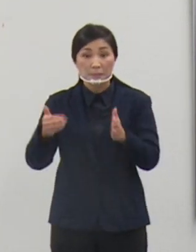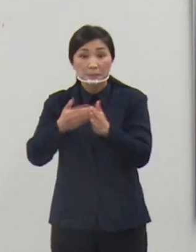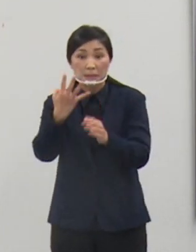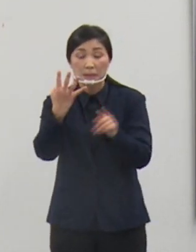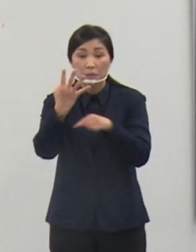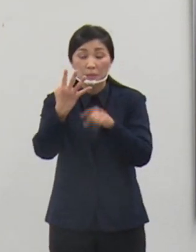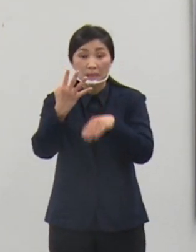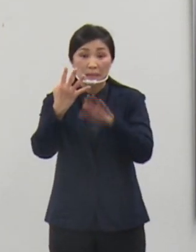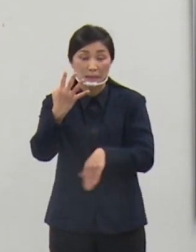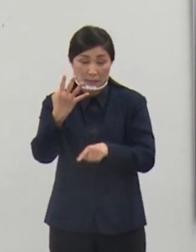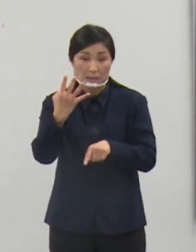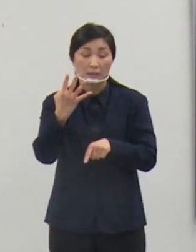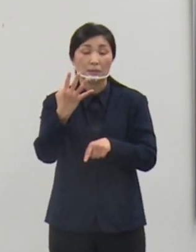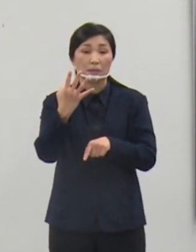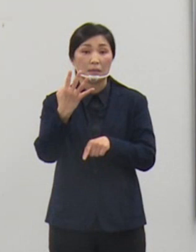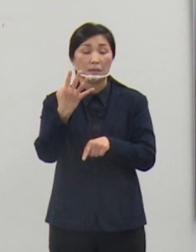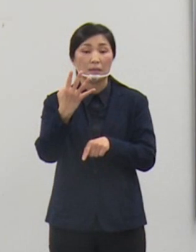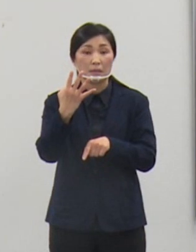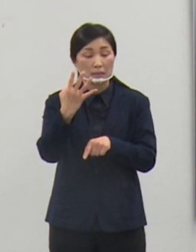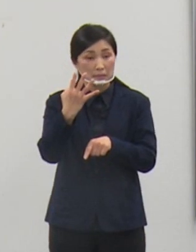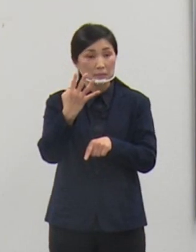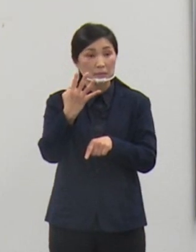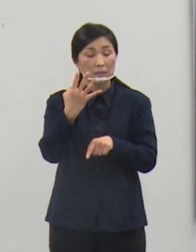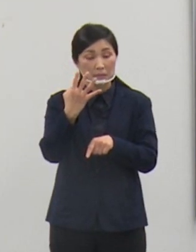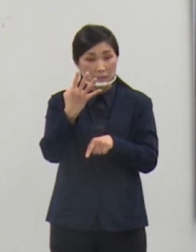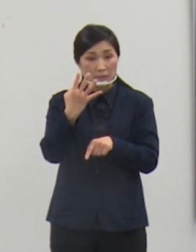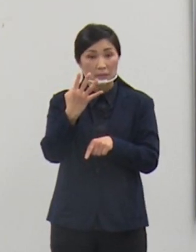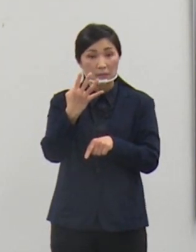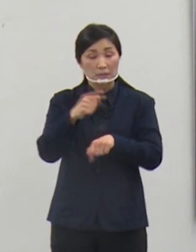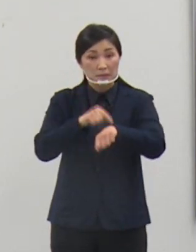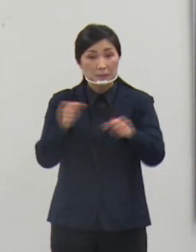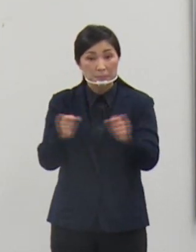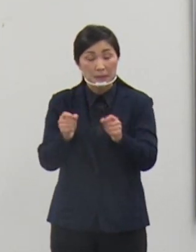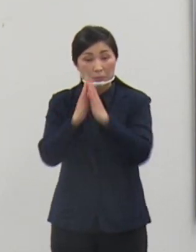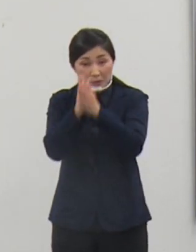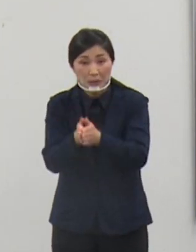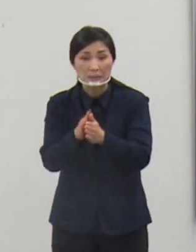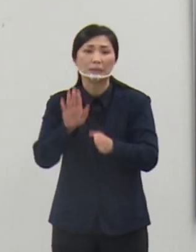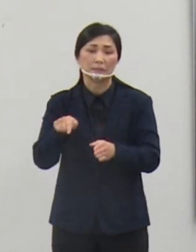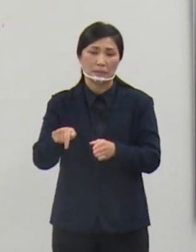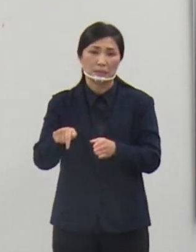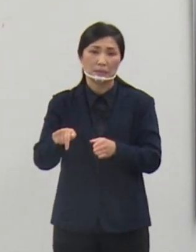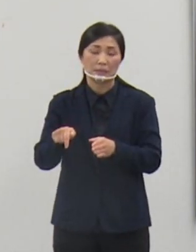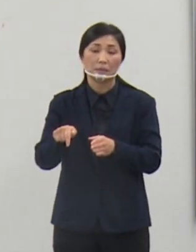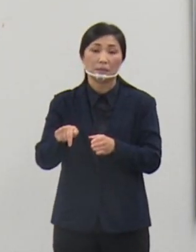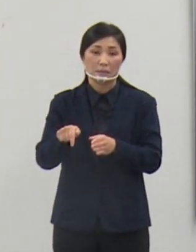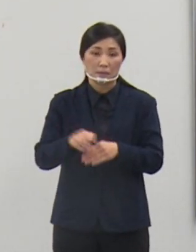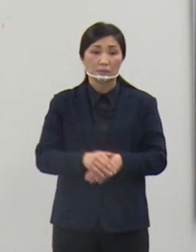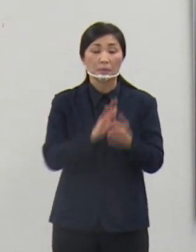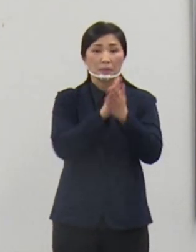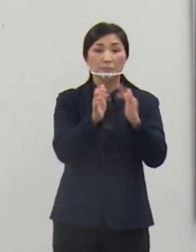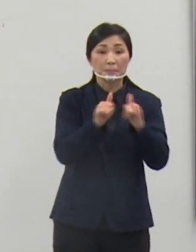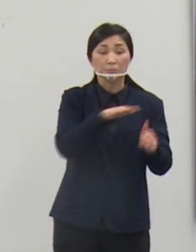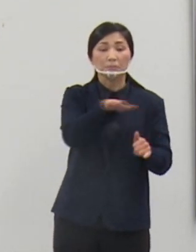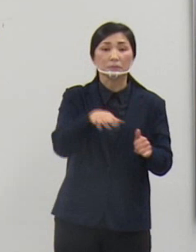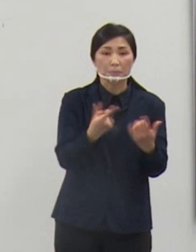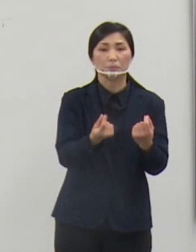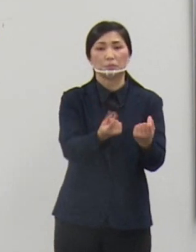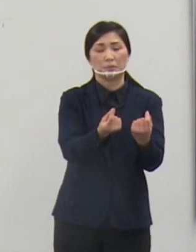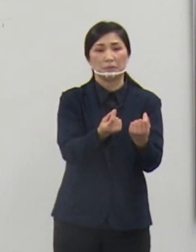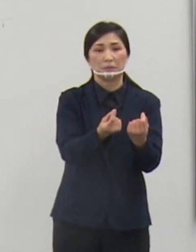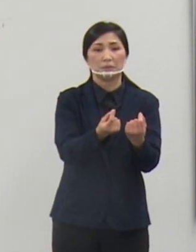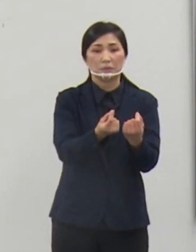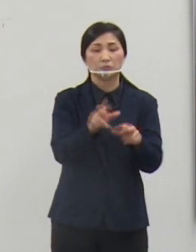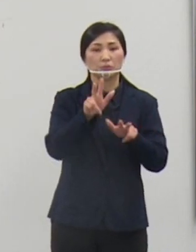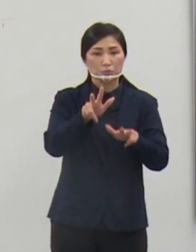時間以内の制限を行ってまいりましたが、県民の皆様と同様にこの今申し上げた会食の人